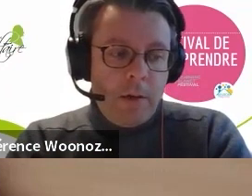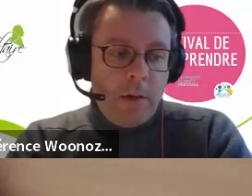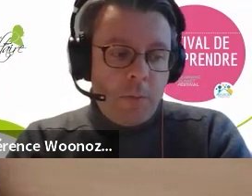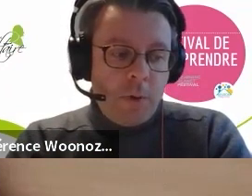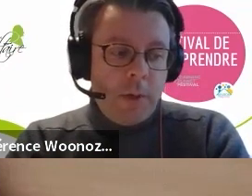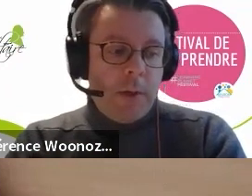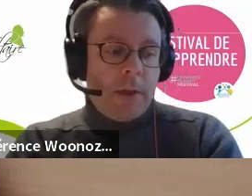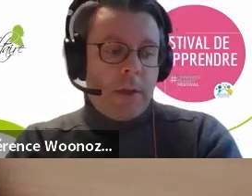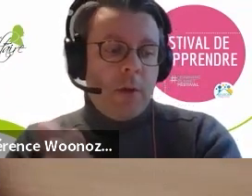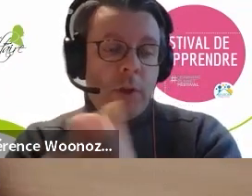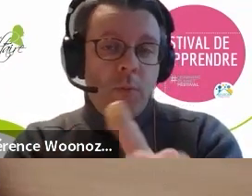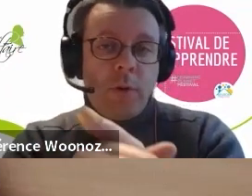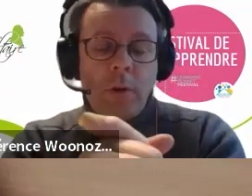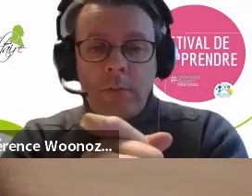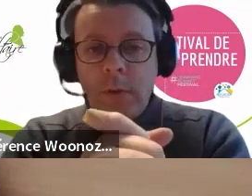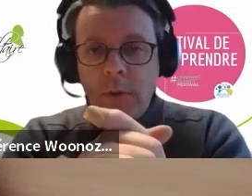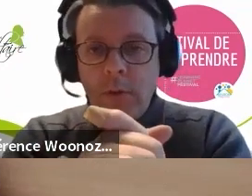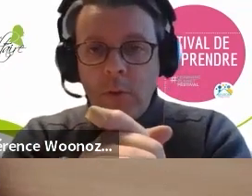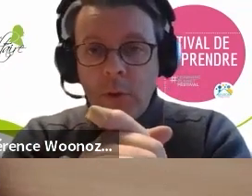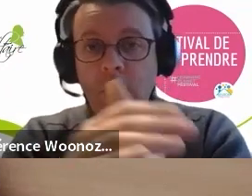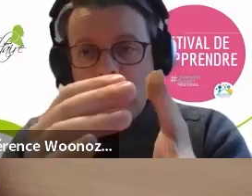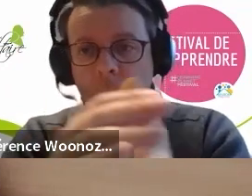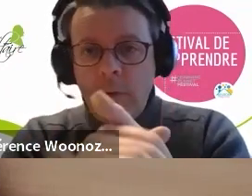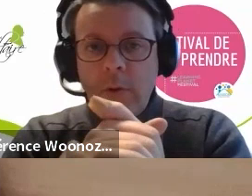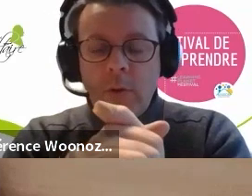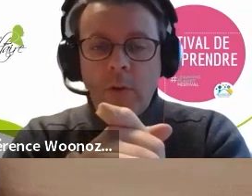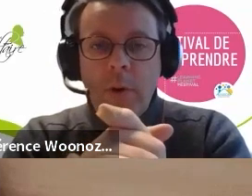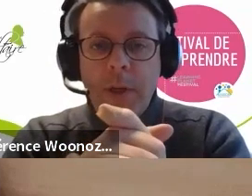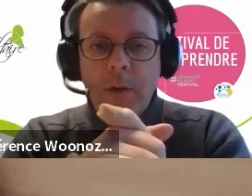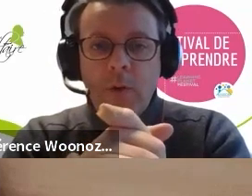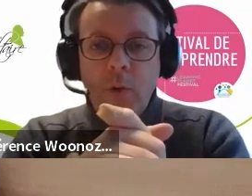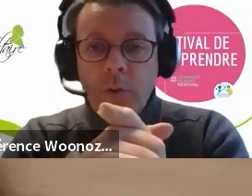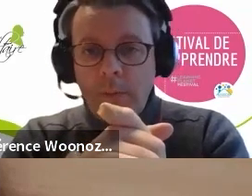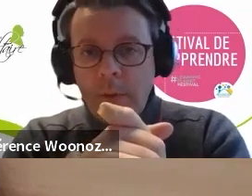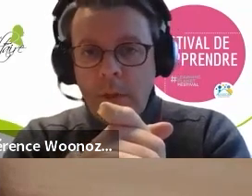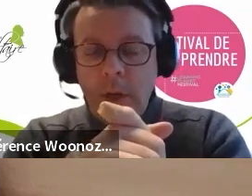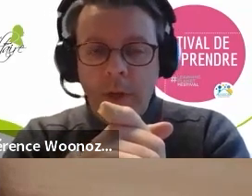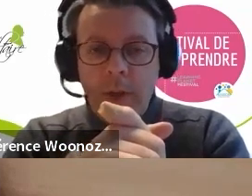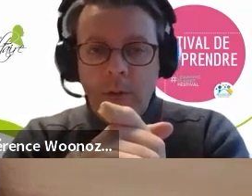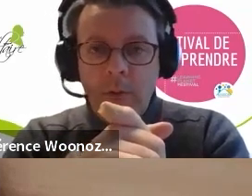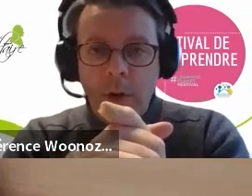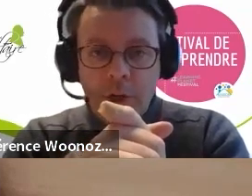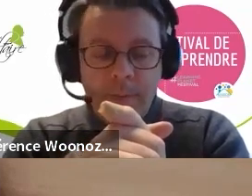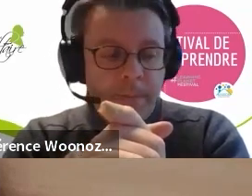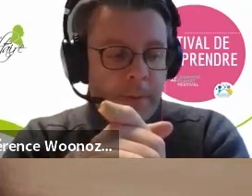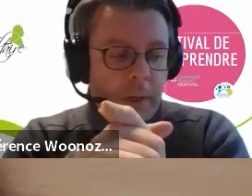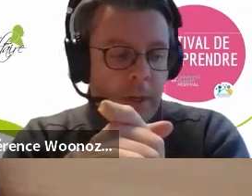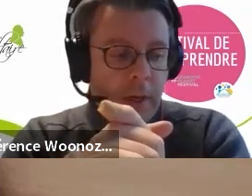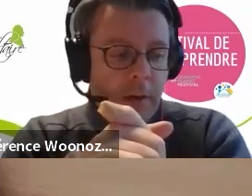Il est disponible et destiné aux débutants, aux entendants débutants, surtout à partir de 11 ans, c'est-à-dire à partir du